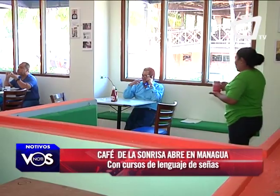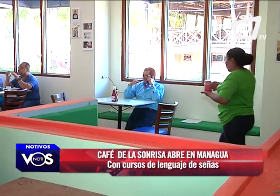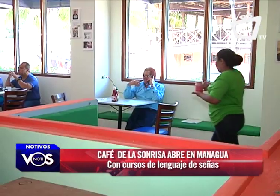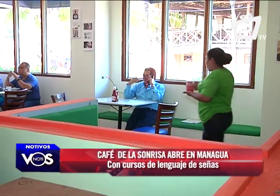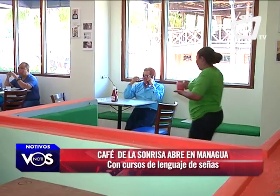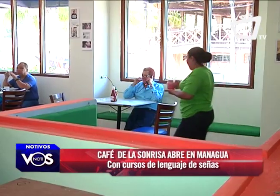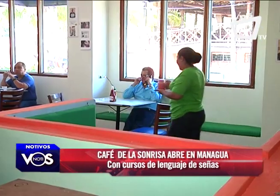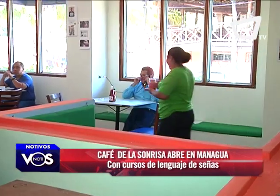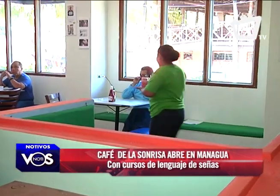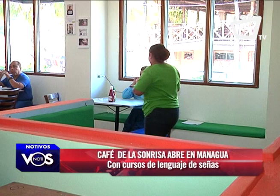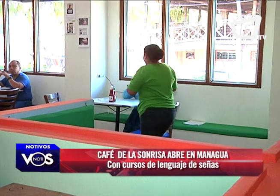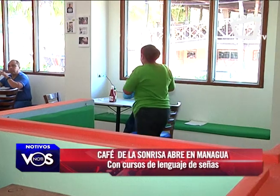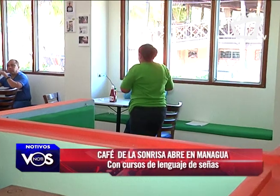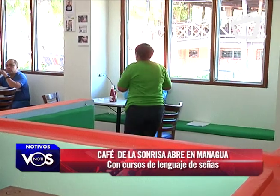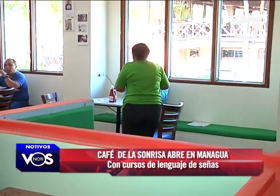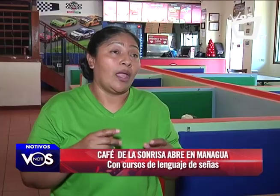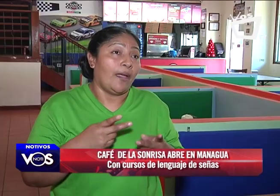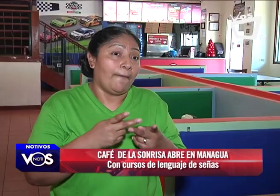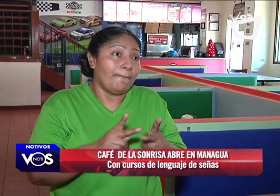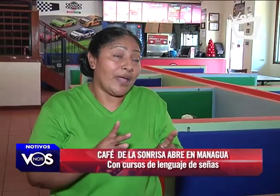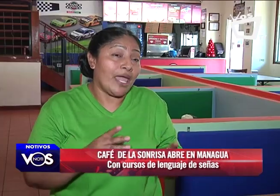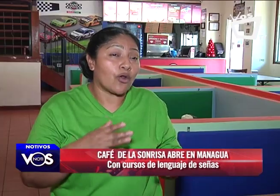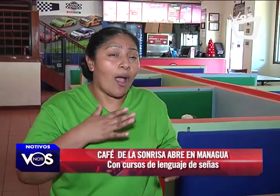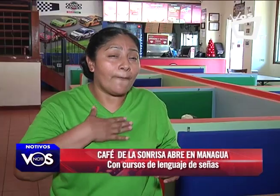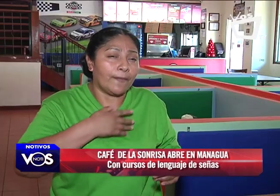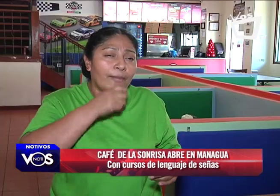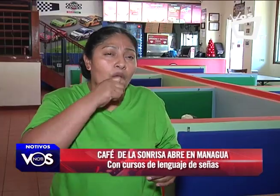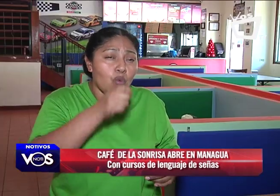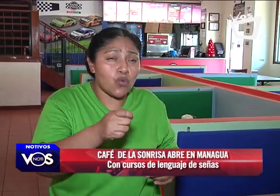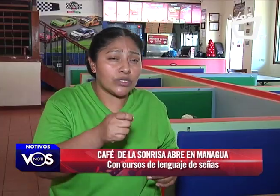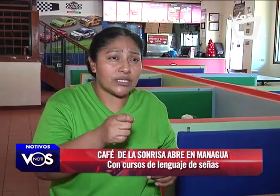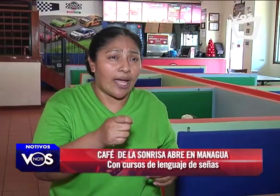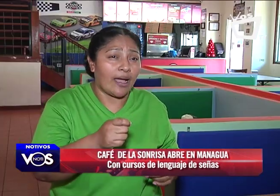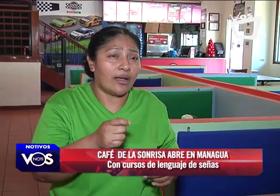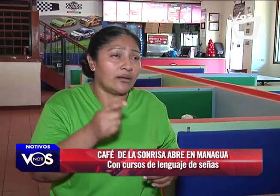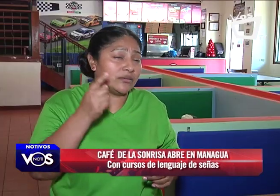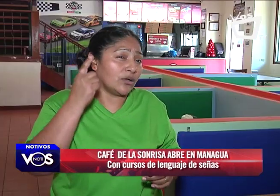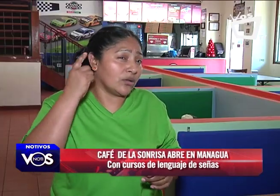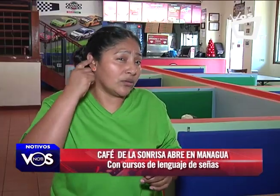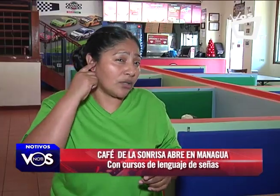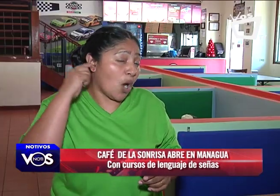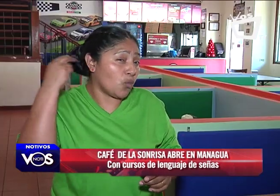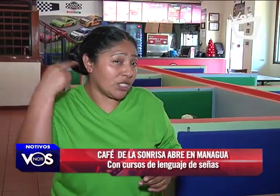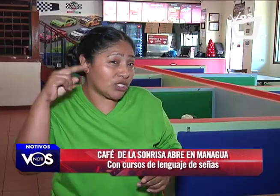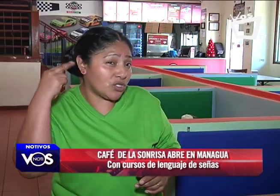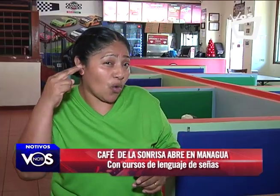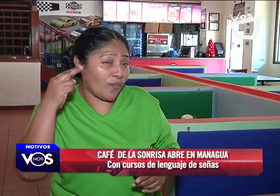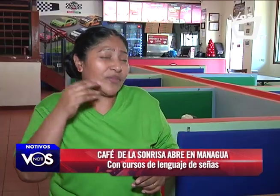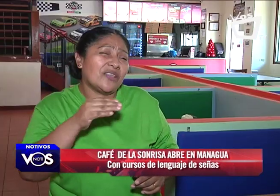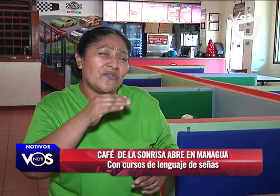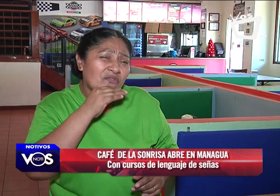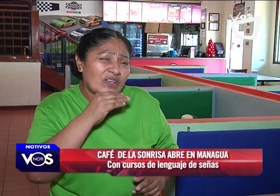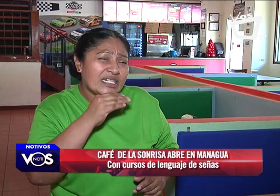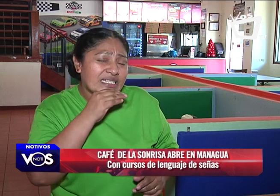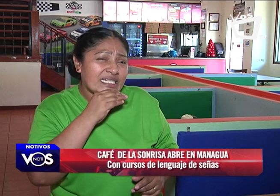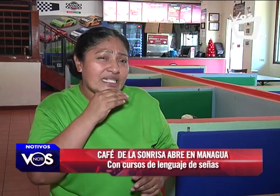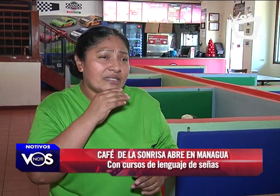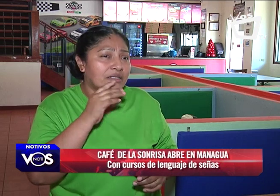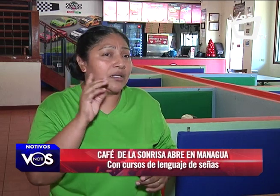fuente de ingresos para su familia. Me siento bien, pero me gusta mucho la audición, porque es